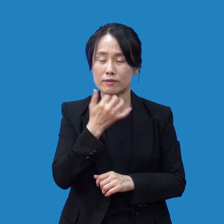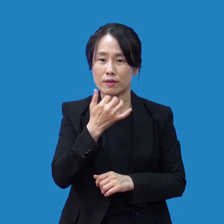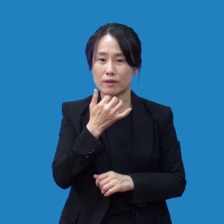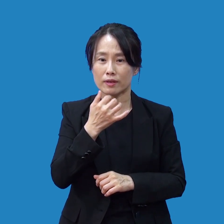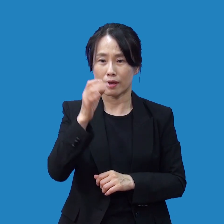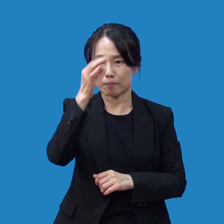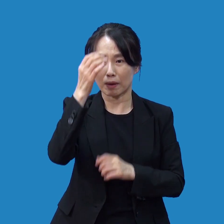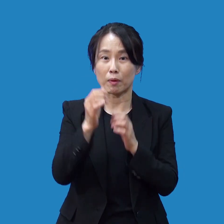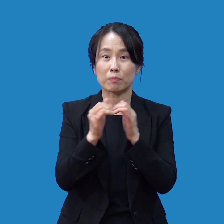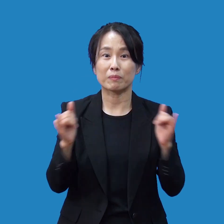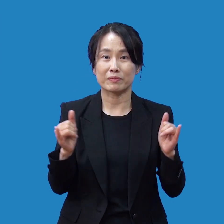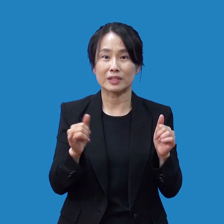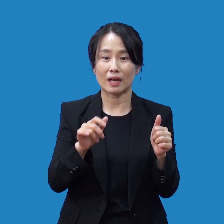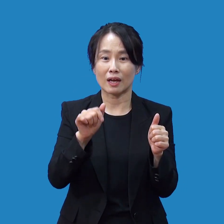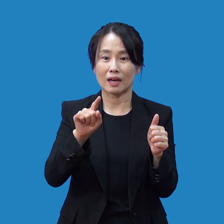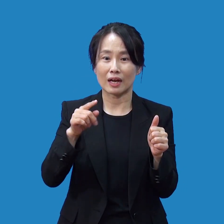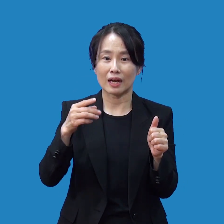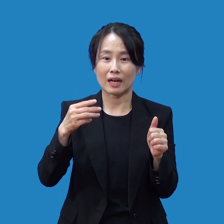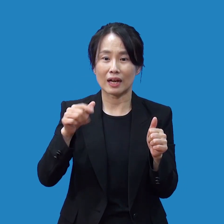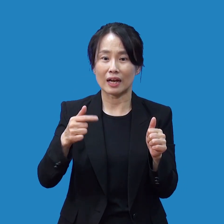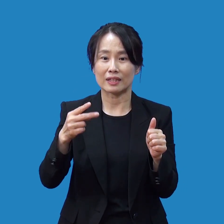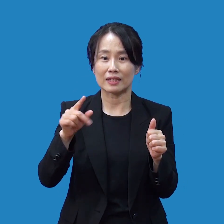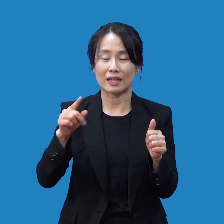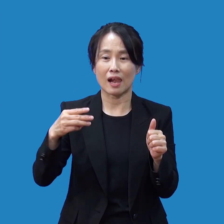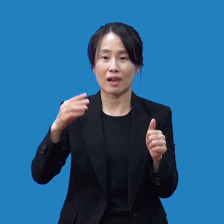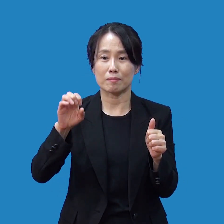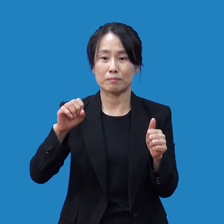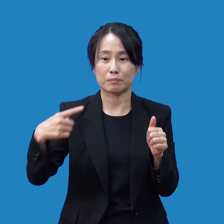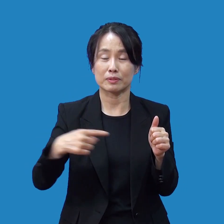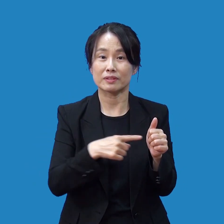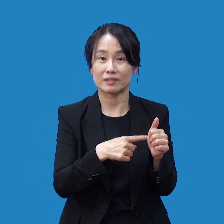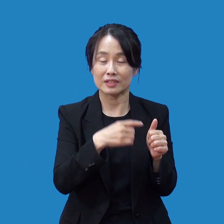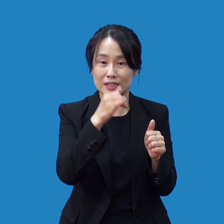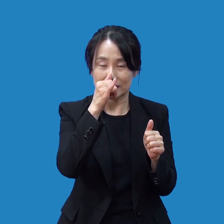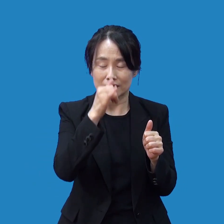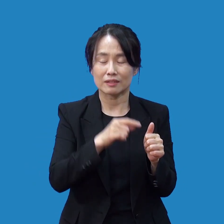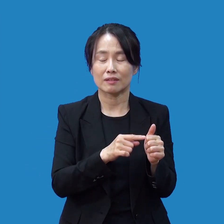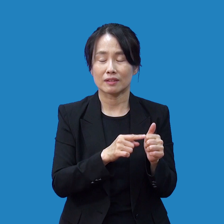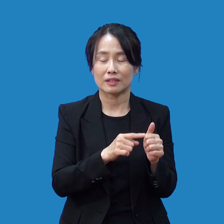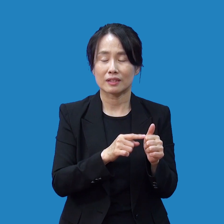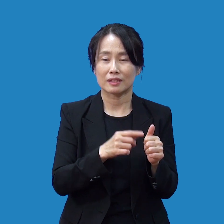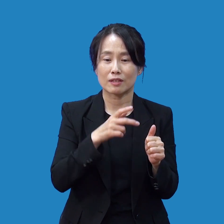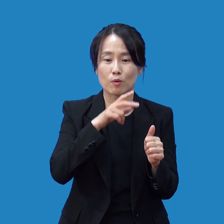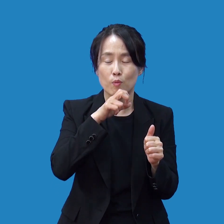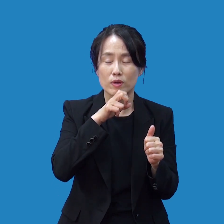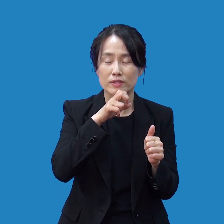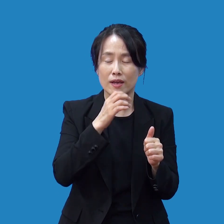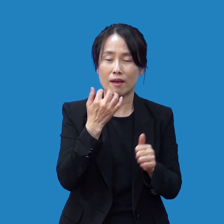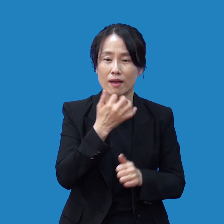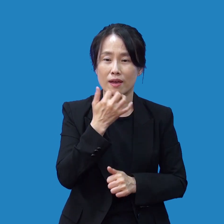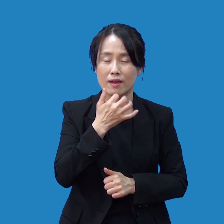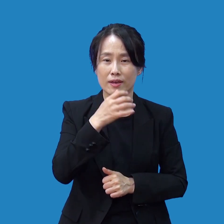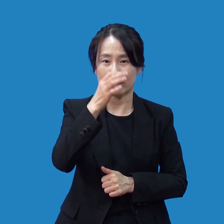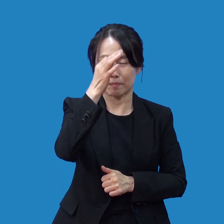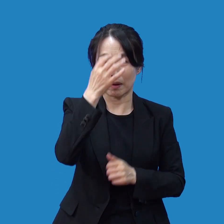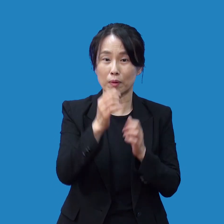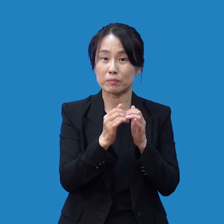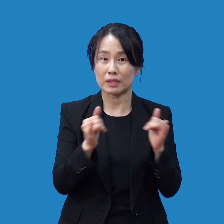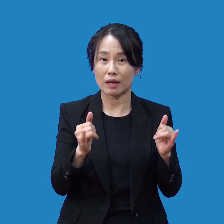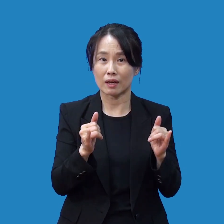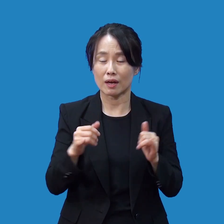간달프라는 인물이 있습니다. 근데 그 회색의 마법사 이 간달프가 이제 이